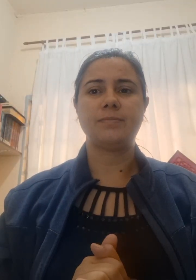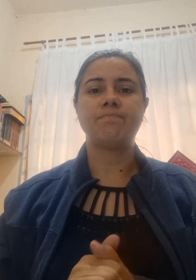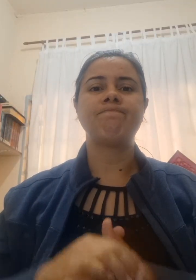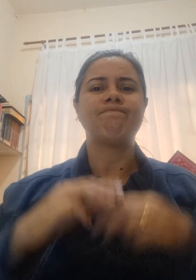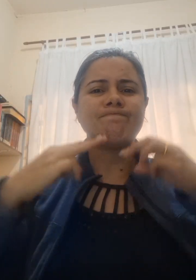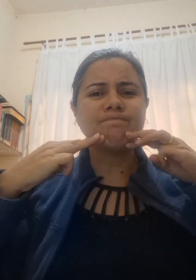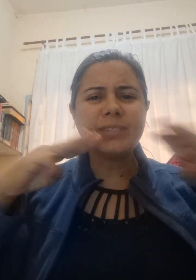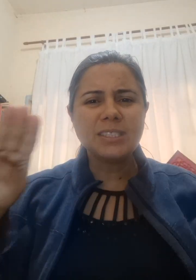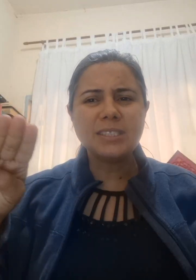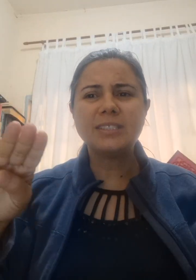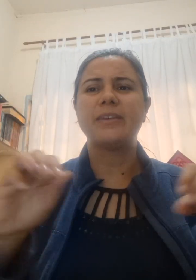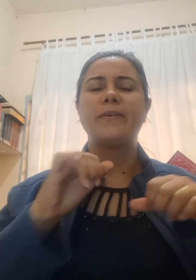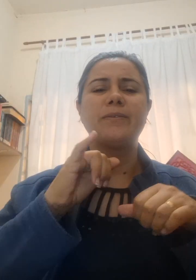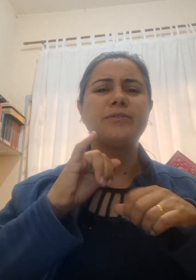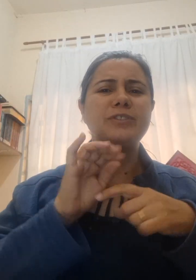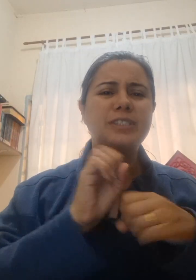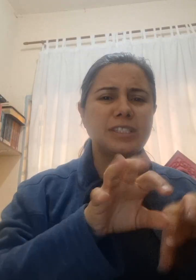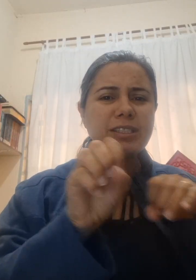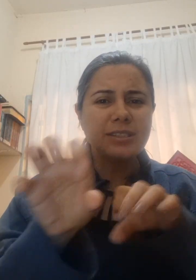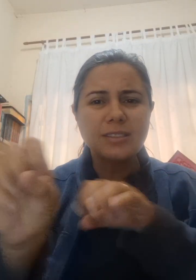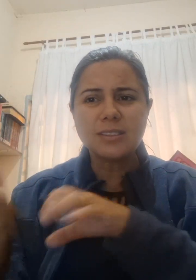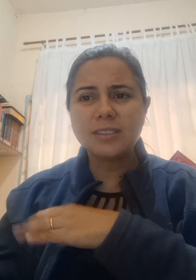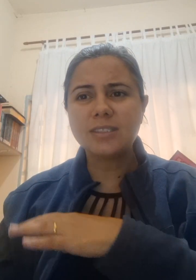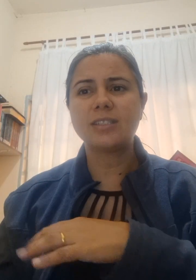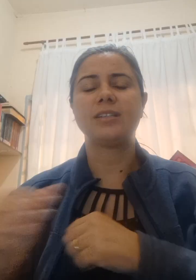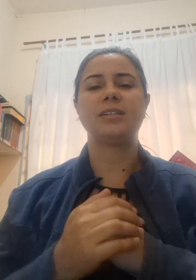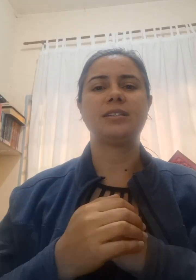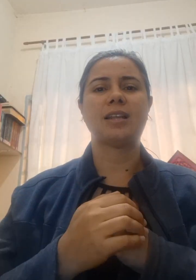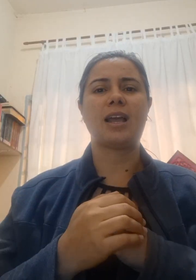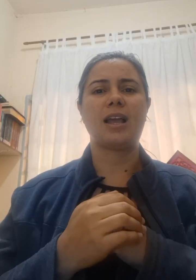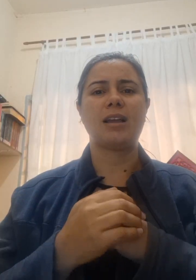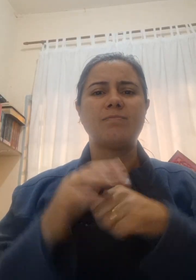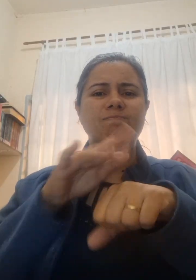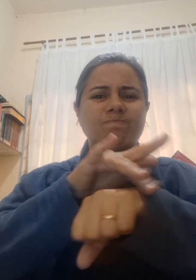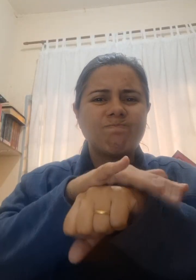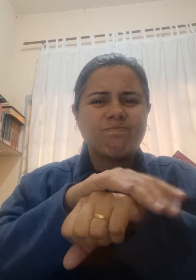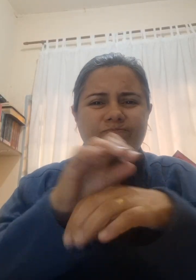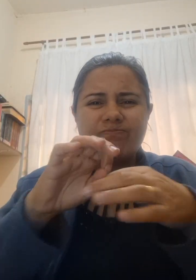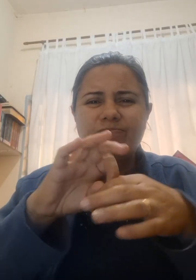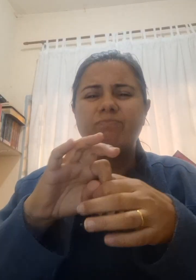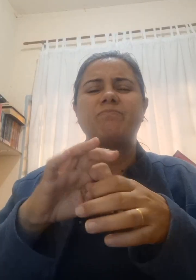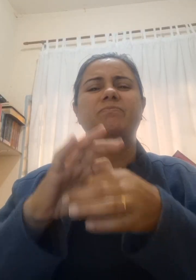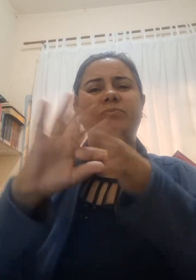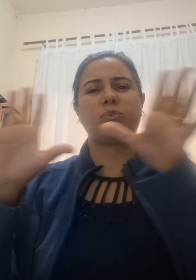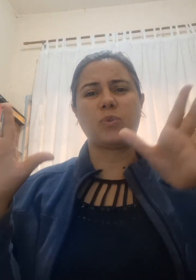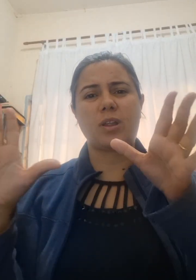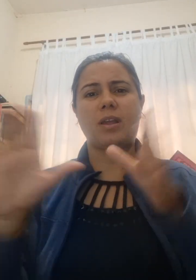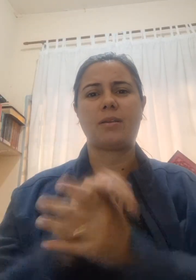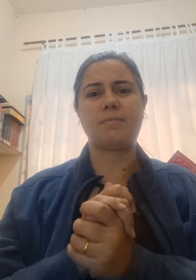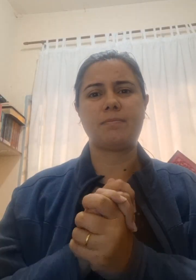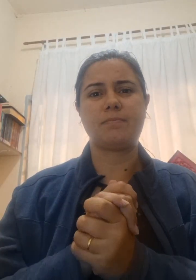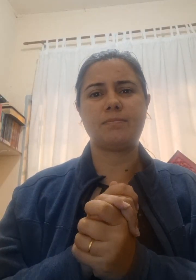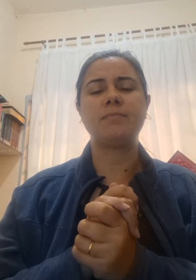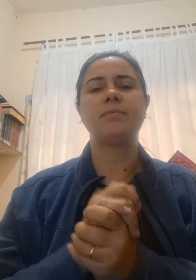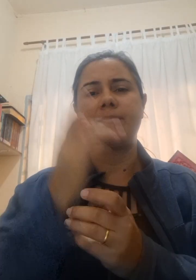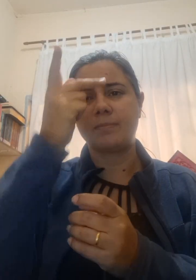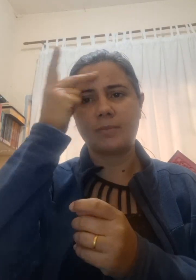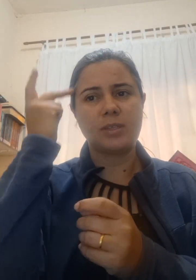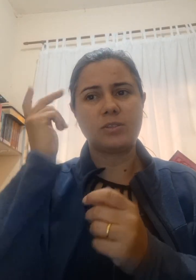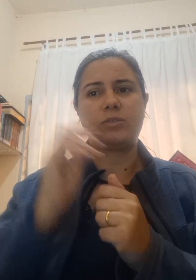Galileia com a missão de ensinar as pessoas doentes, curar,